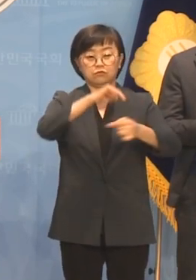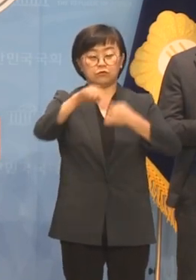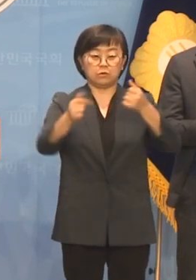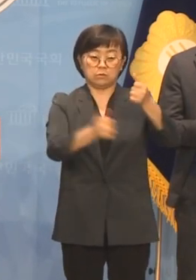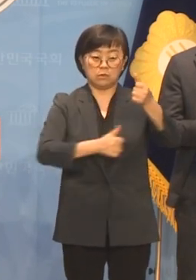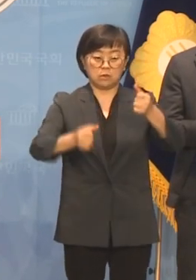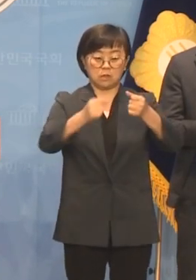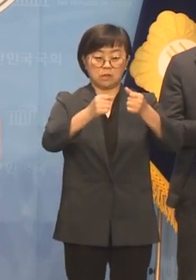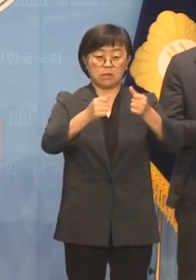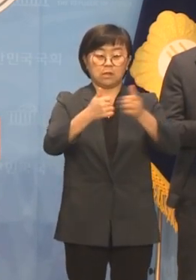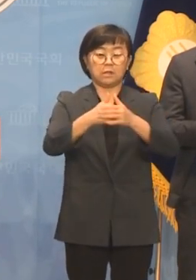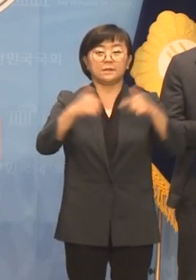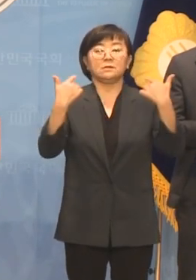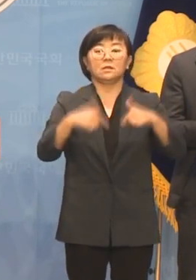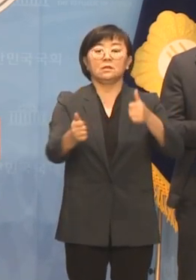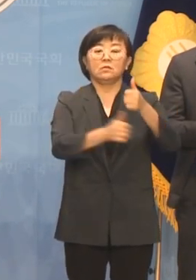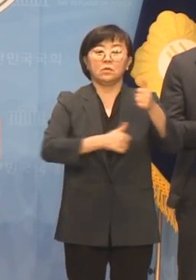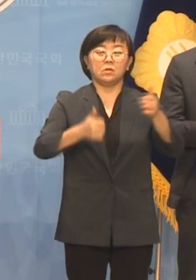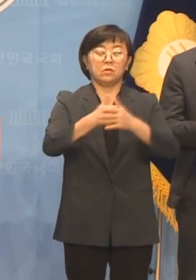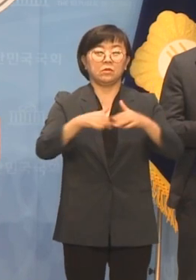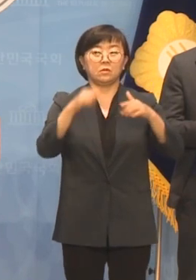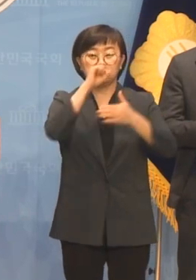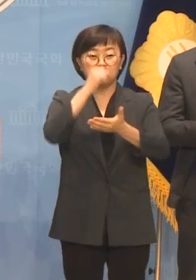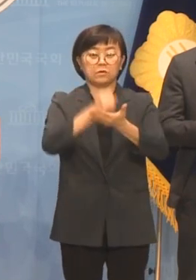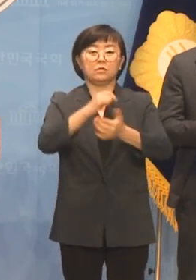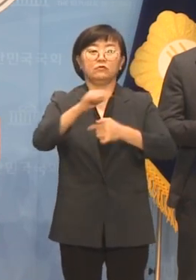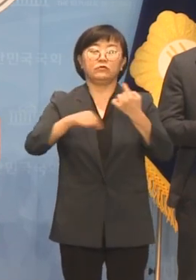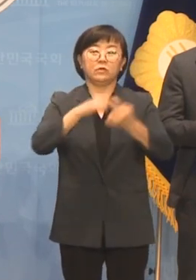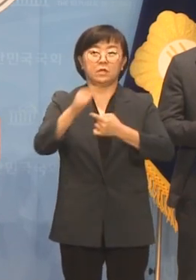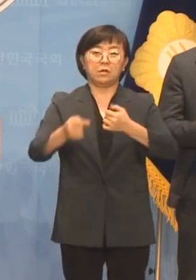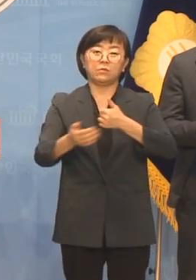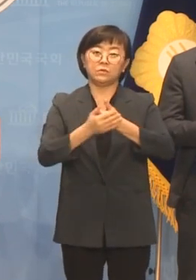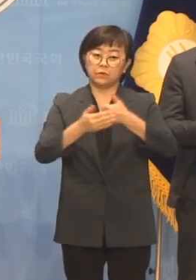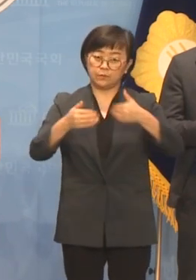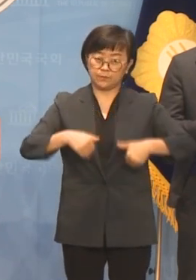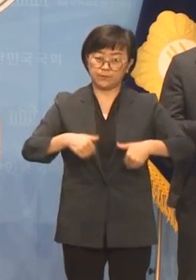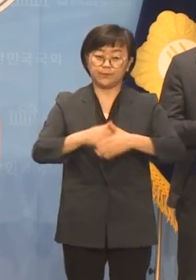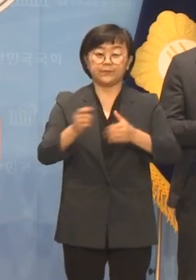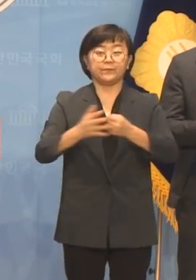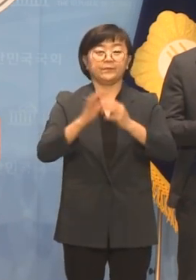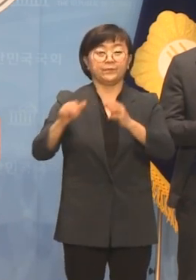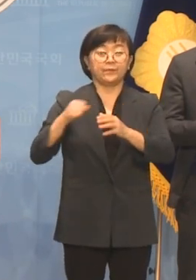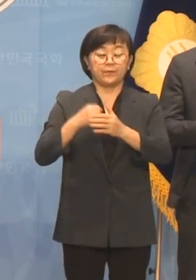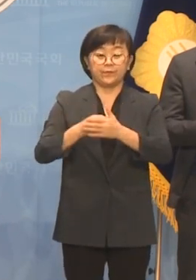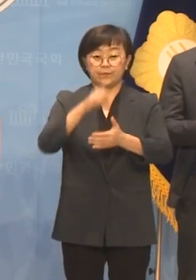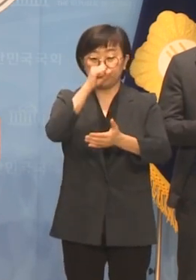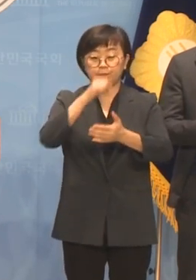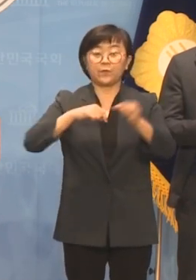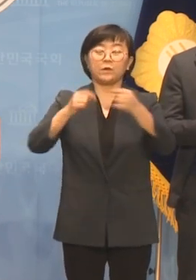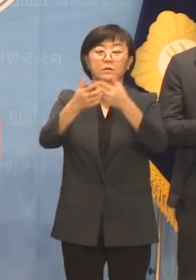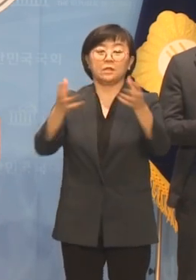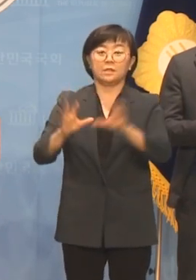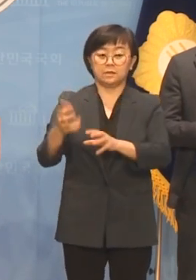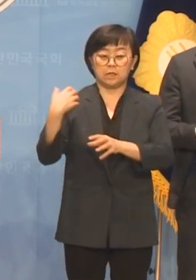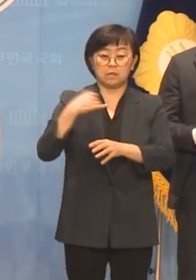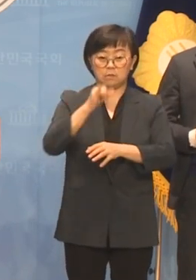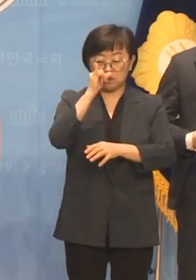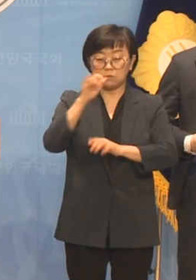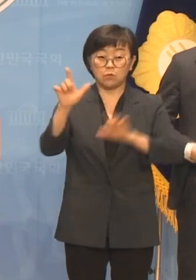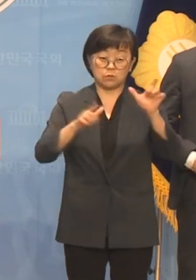운영위원회를 비롯한 상임위의 정상 운영에 협조해야 합니다. 국민의힘은 정당의 책임을 다해야